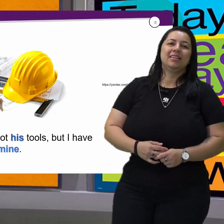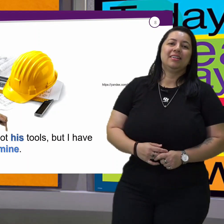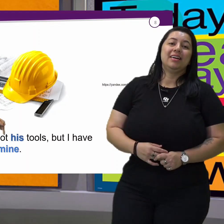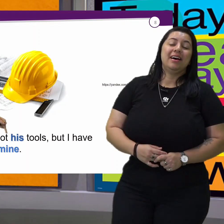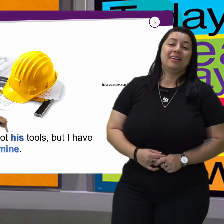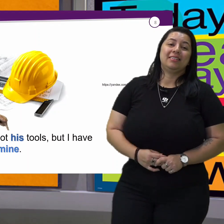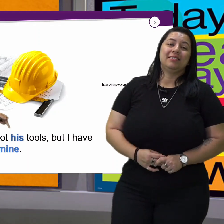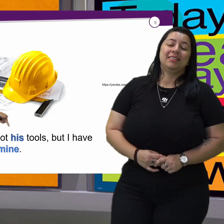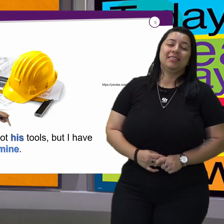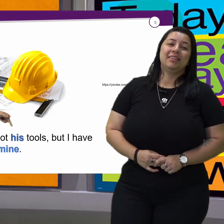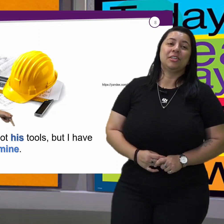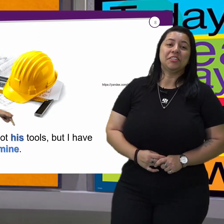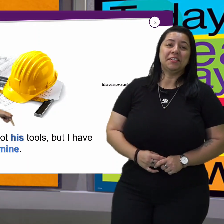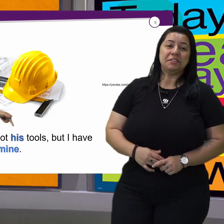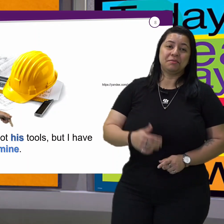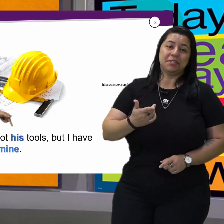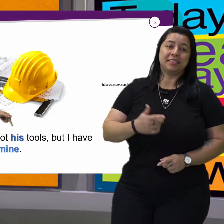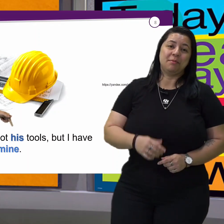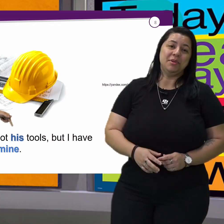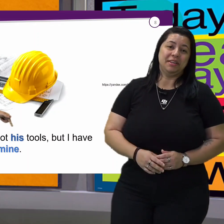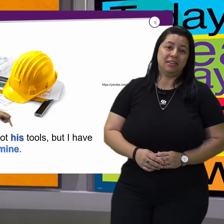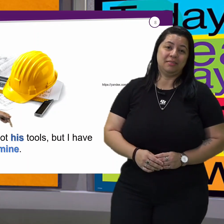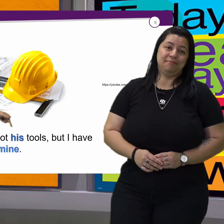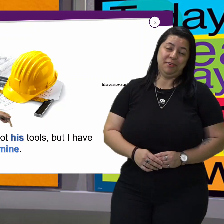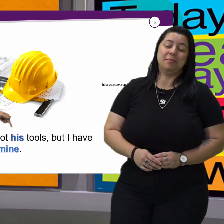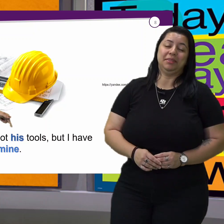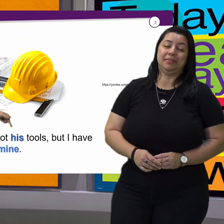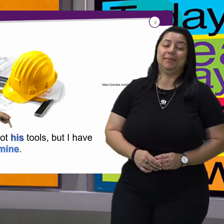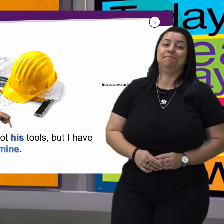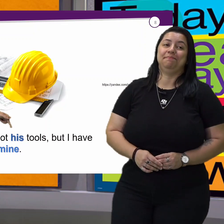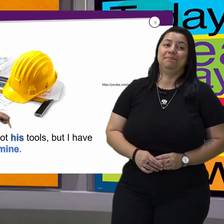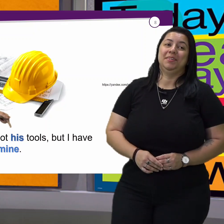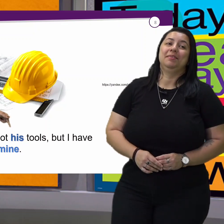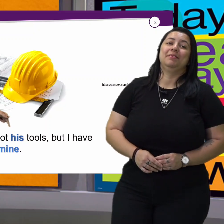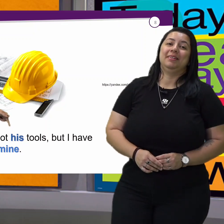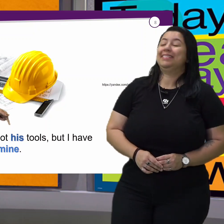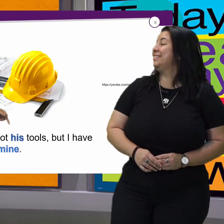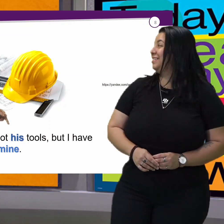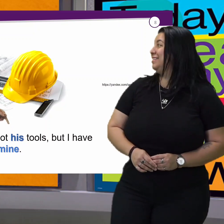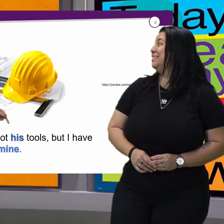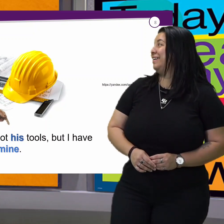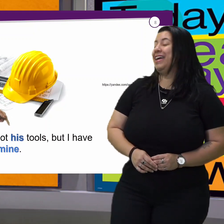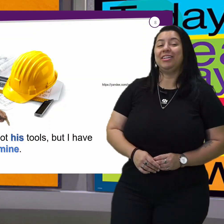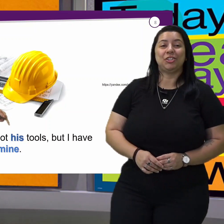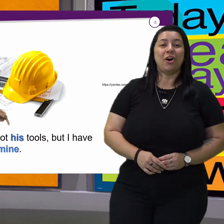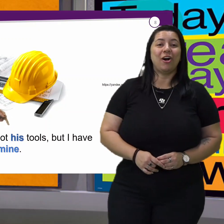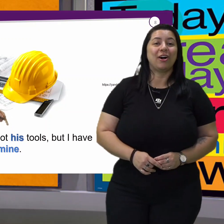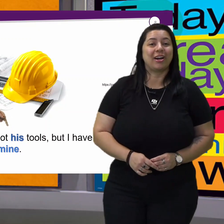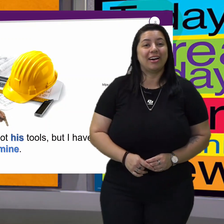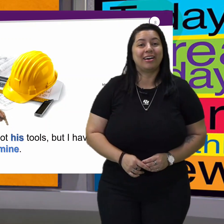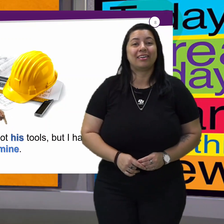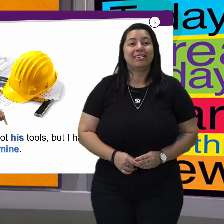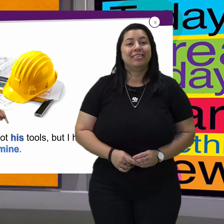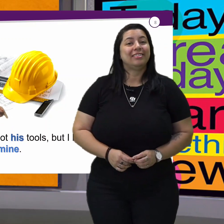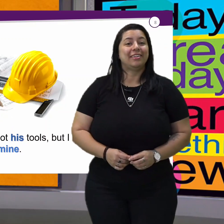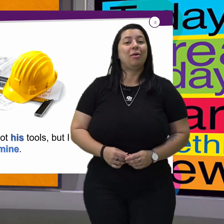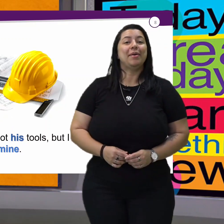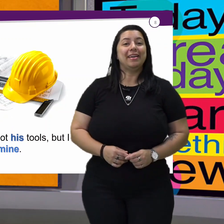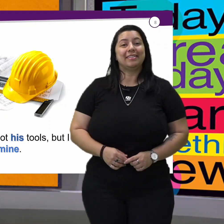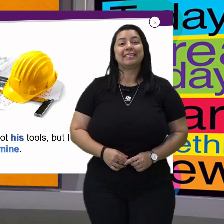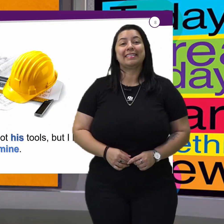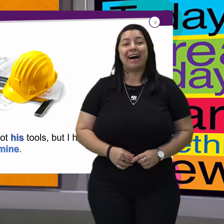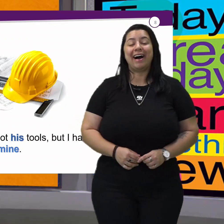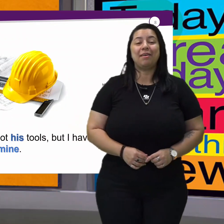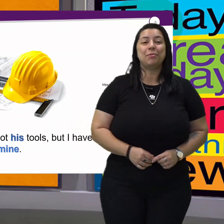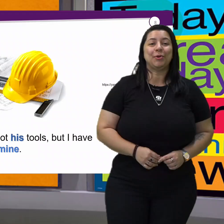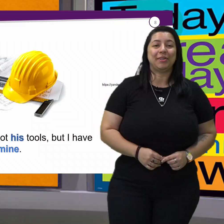ferramentas dele, his. Eu tenho certeza que dele. você sabia que era ferramentas. Porque quem tá mexendo no celular... Quem joga,